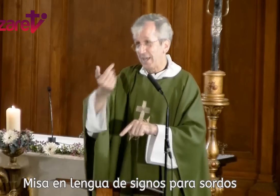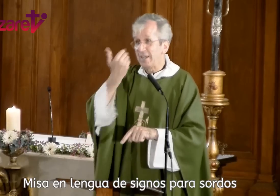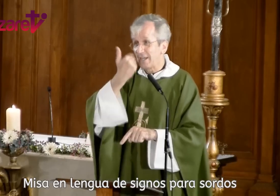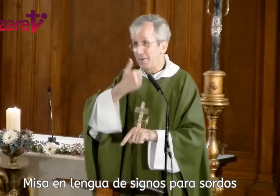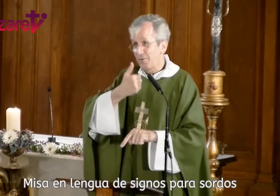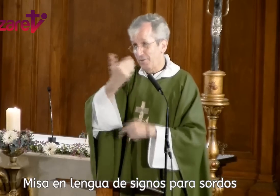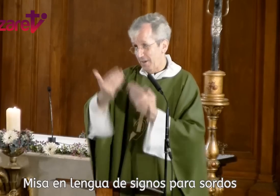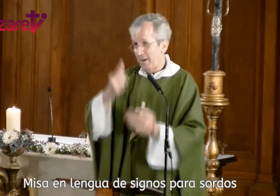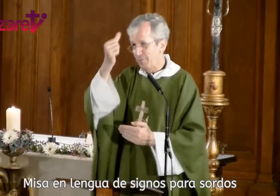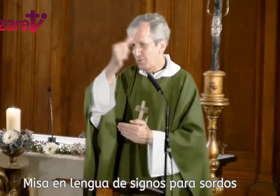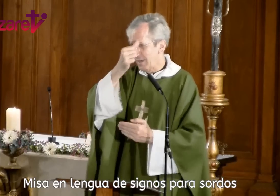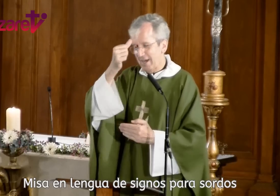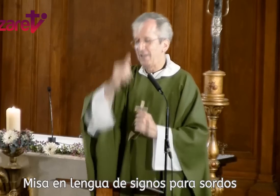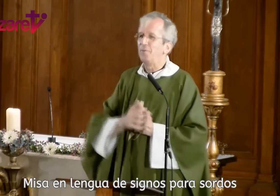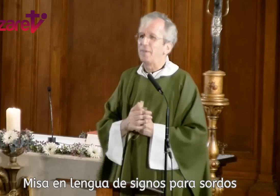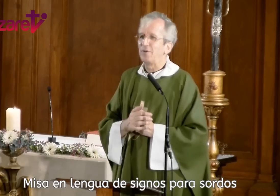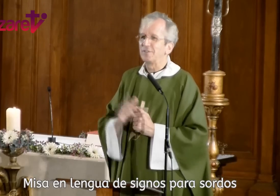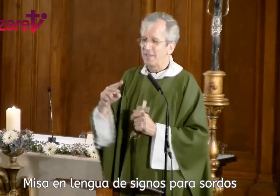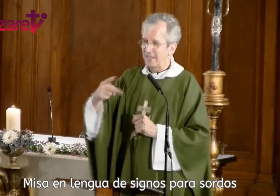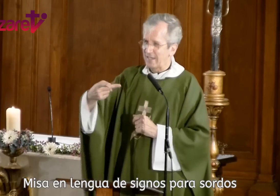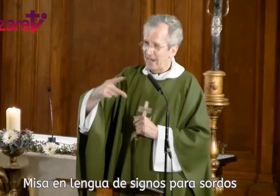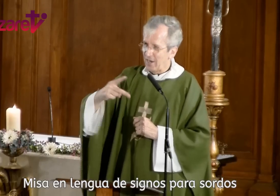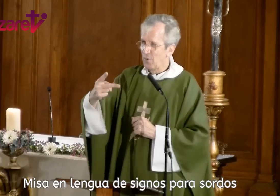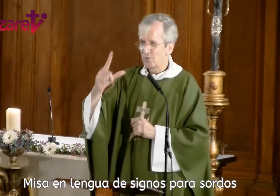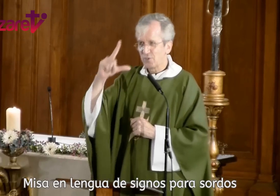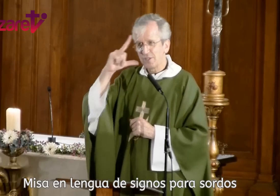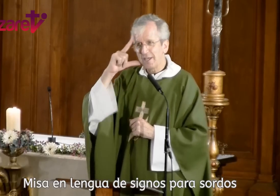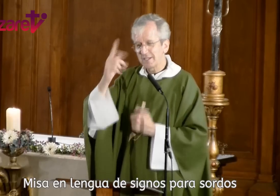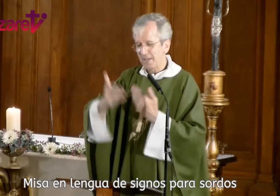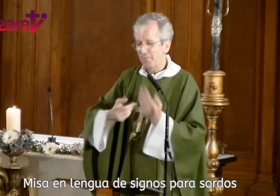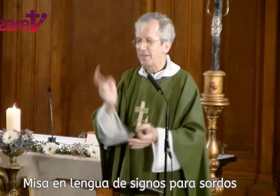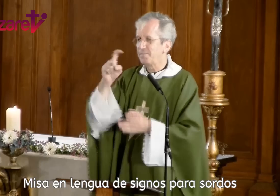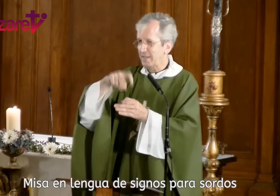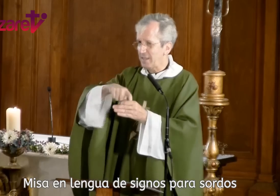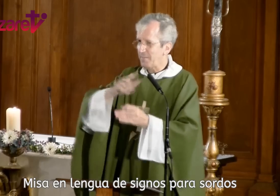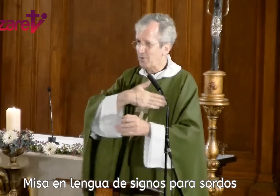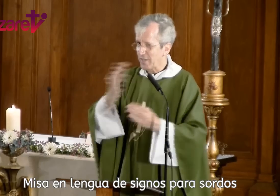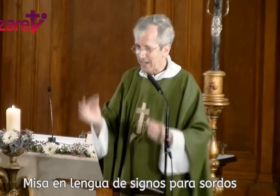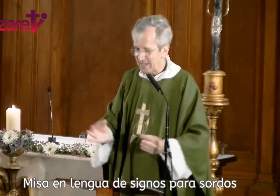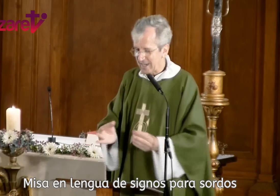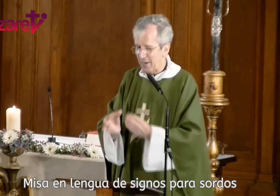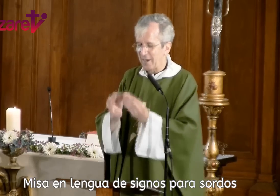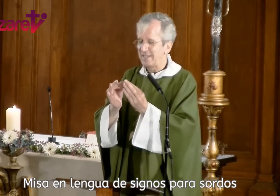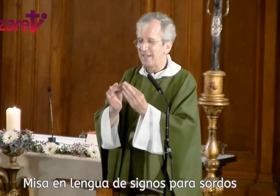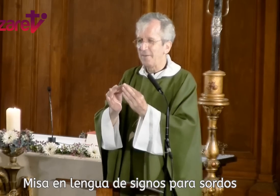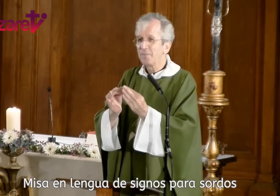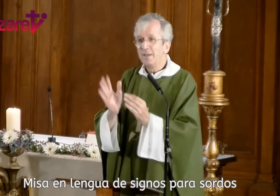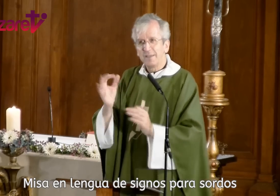el sábado celebraremos la del domingo. Es decir, que serán los 2 días que podréis participar los que queráis en la Eucaristía.